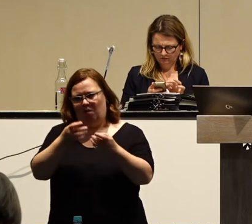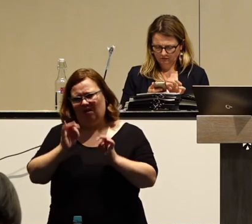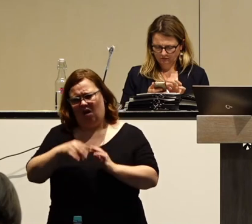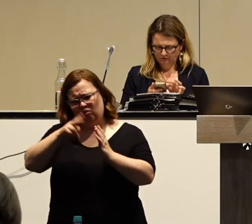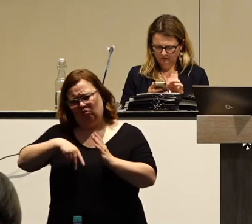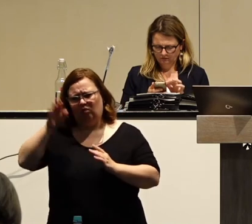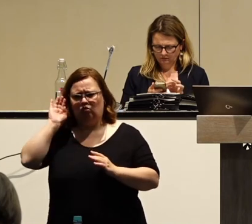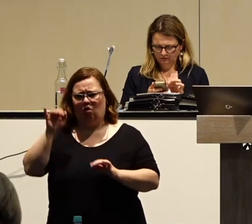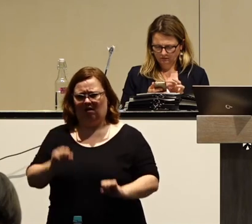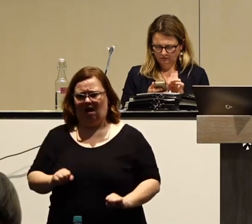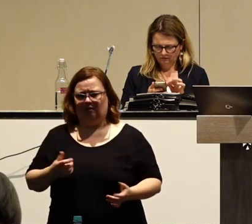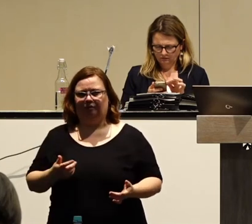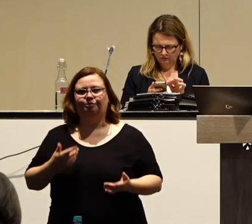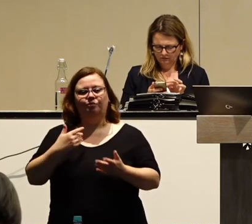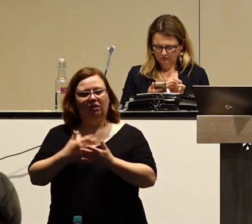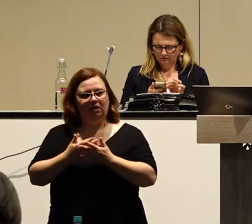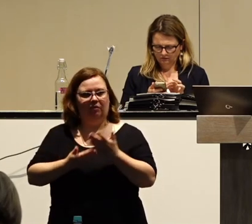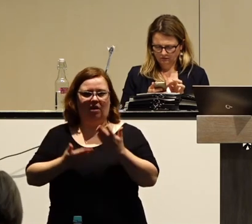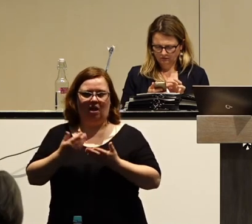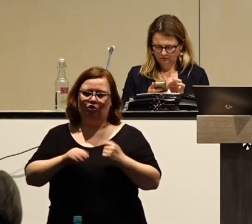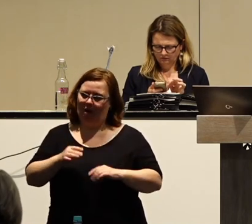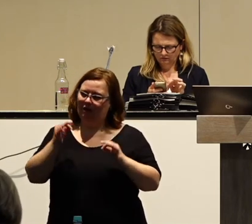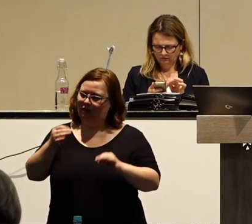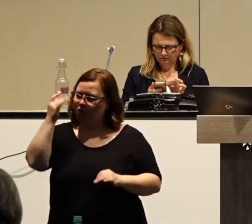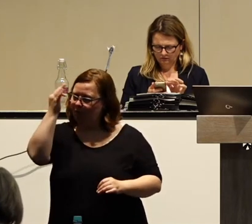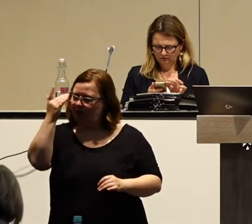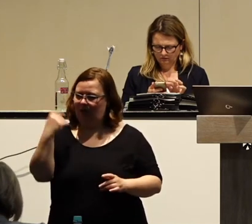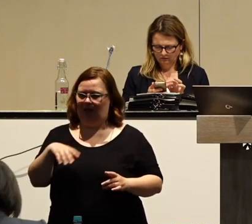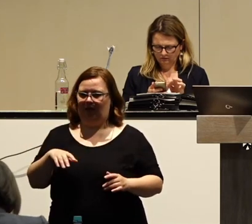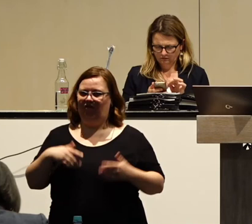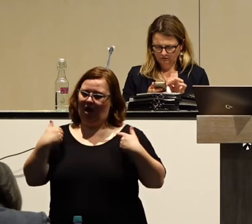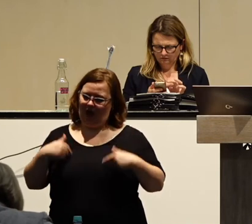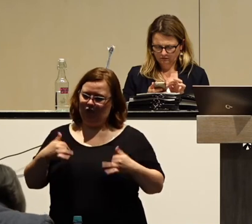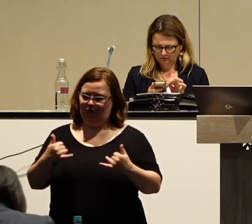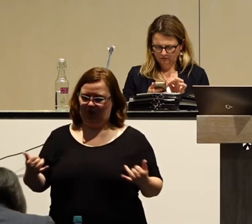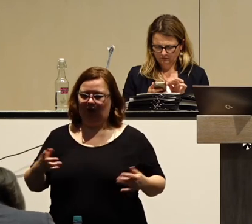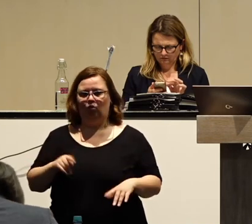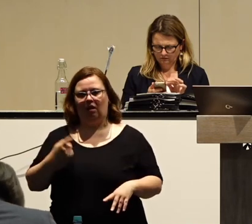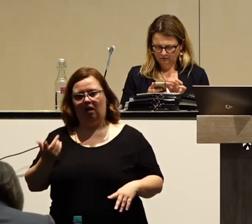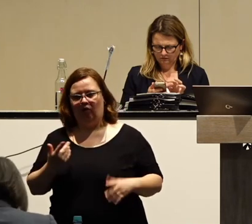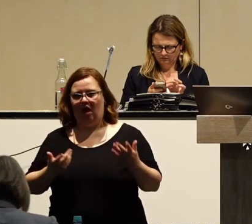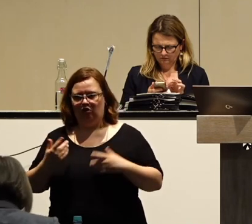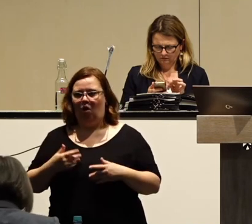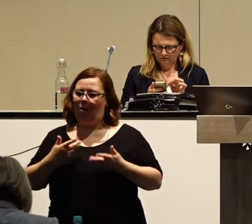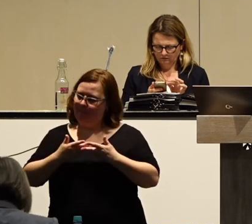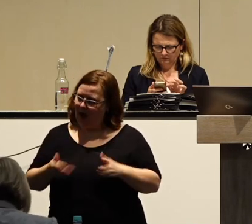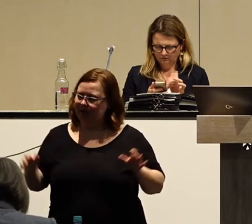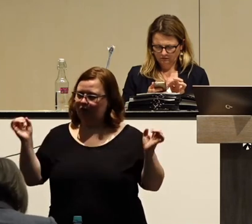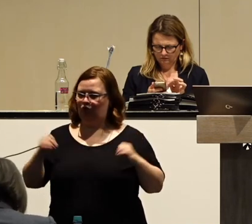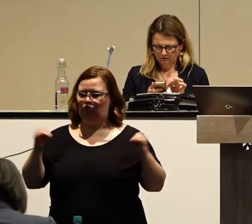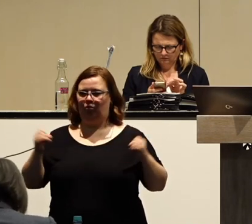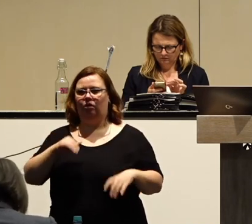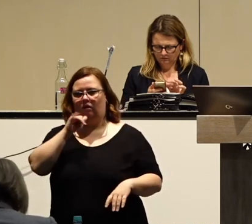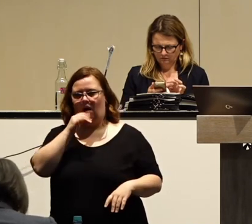zu zuhören würden. Insofern vielleicht überlegen Sie Ihre Haltung nochmal und ringen Sie sich doch zu einer breiten Zustimmung.